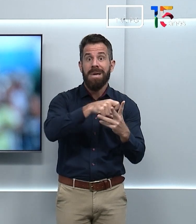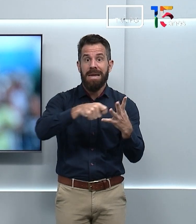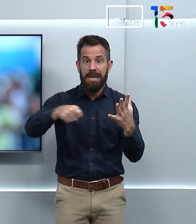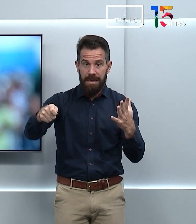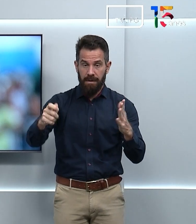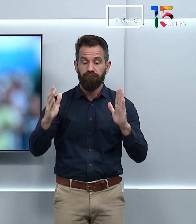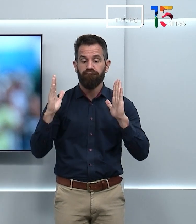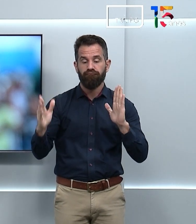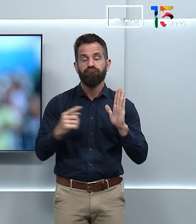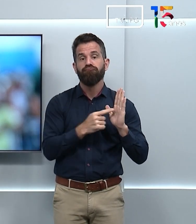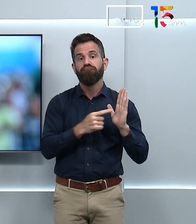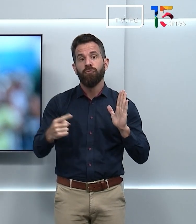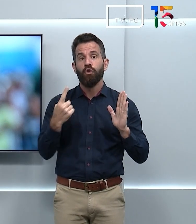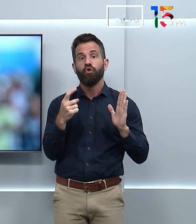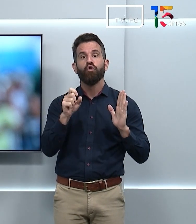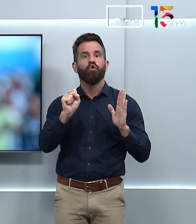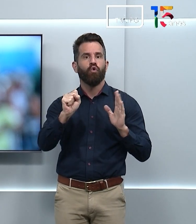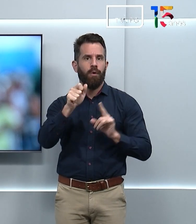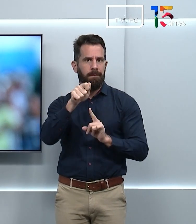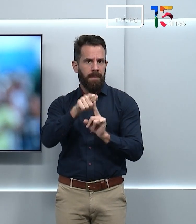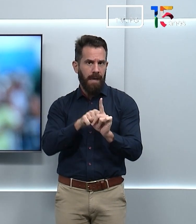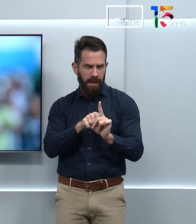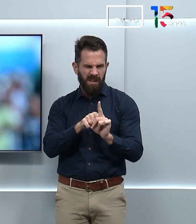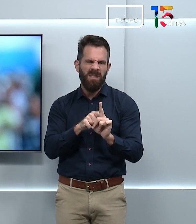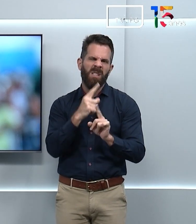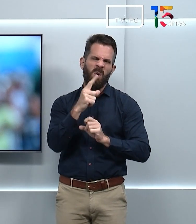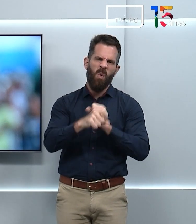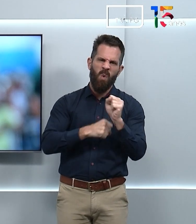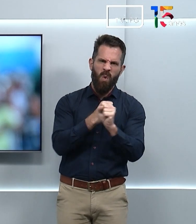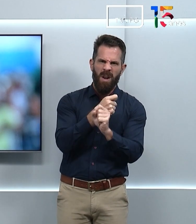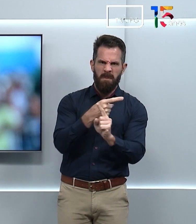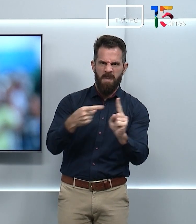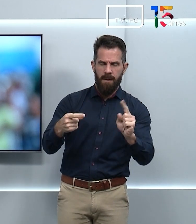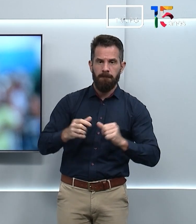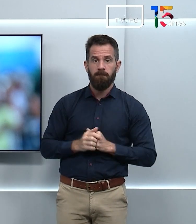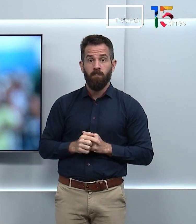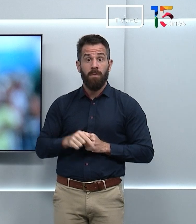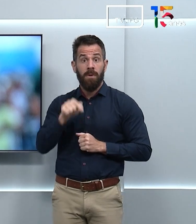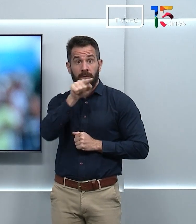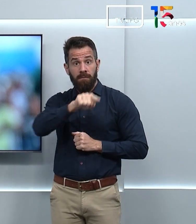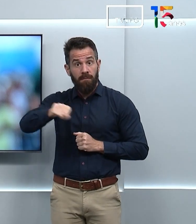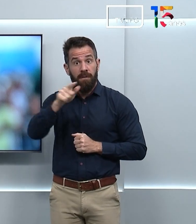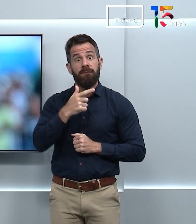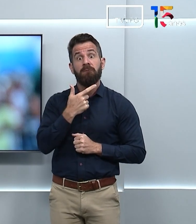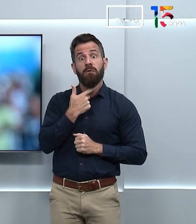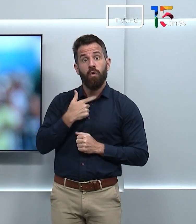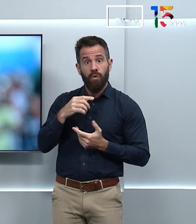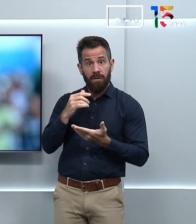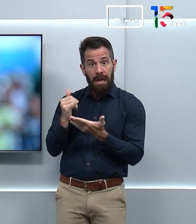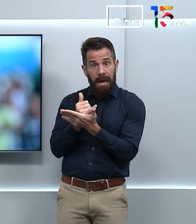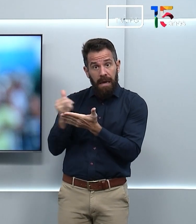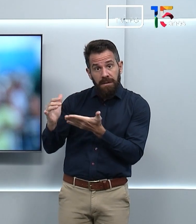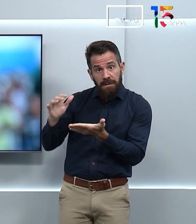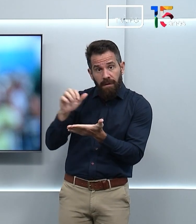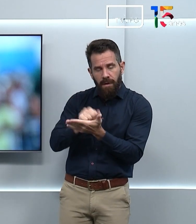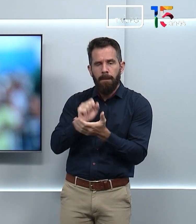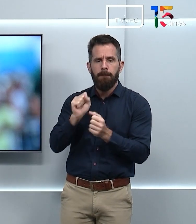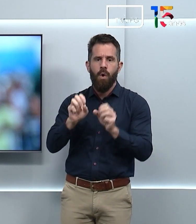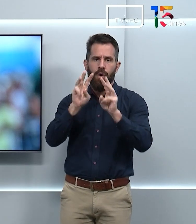18 meses, ou seja, 1 ano e meio. E para se inscrever nesse programa, você pode acessar o site que vai aparecer aqui na sua